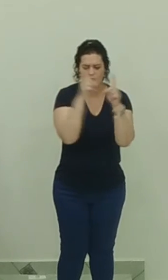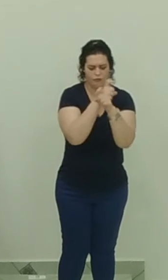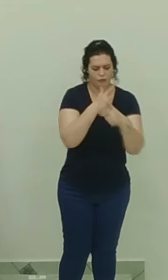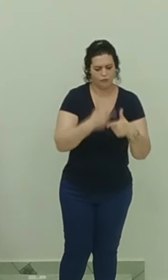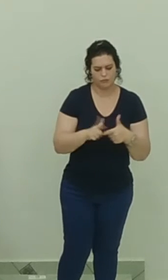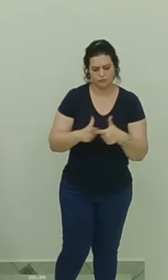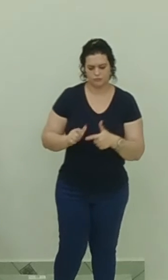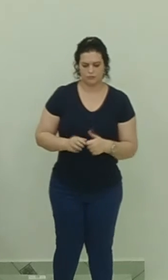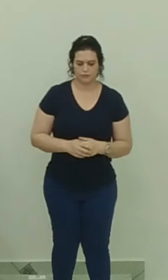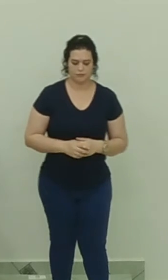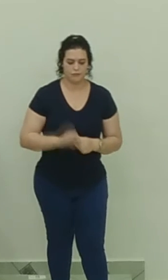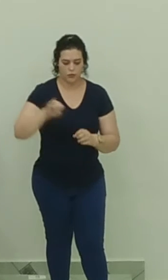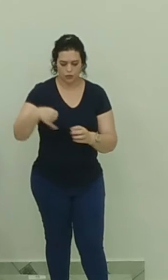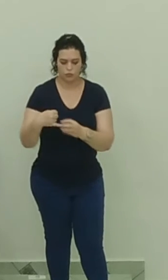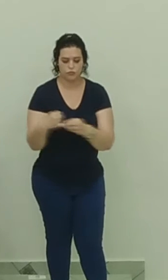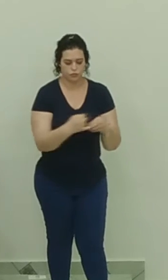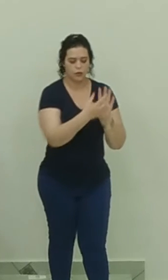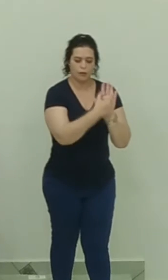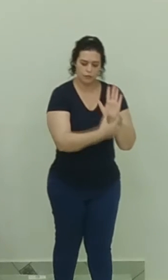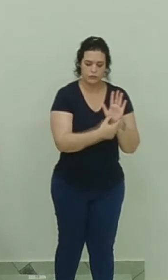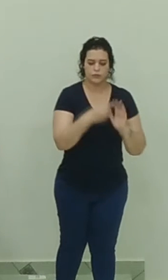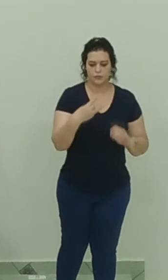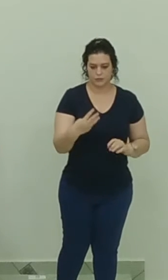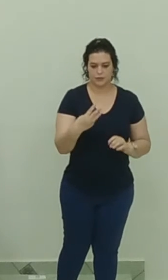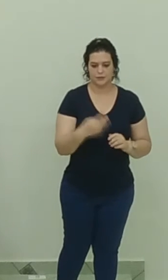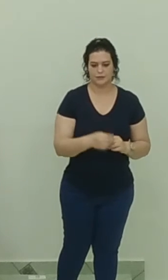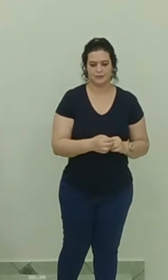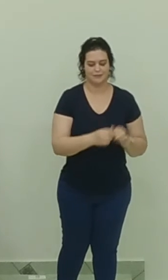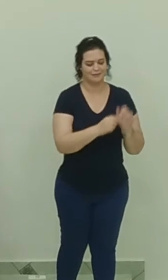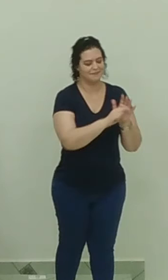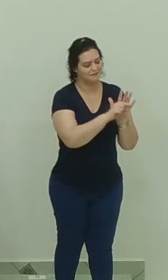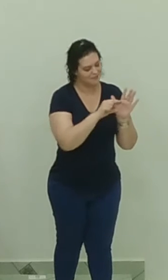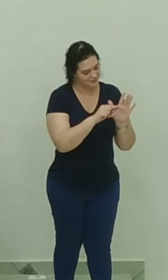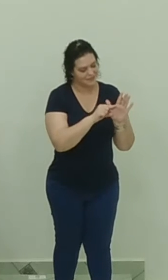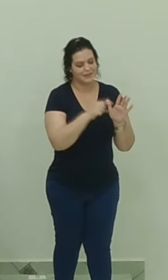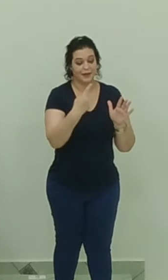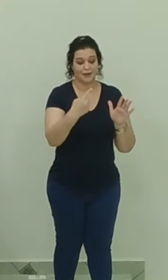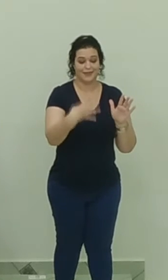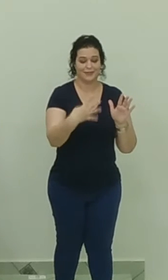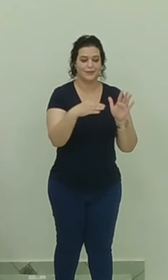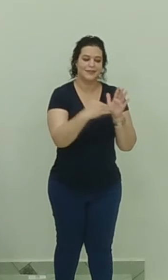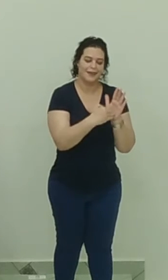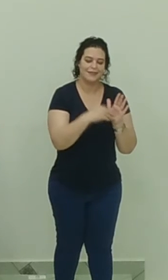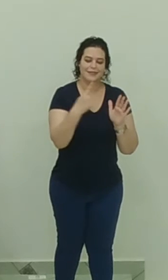dificuldade. Josué 3, 14 a 17.